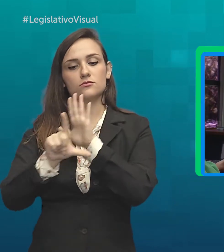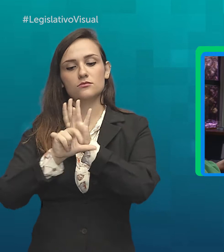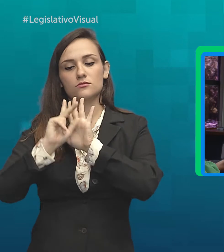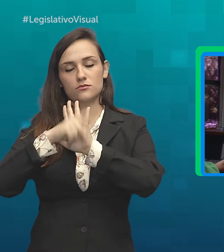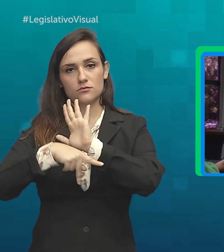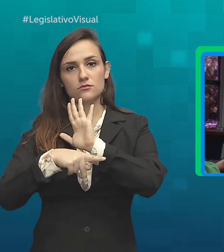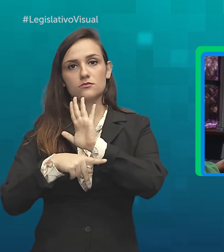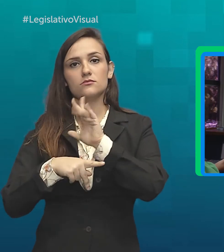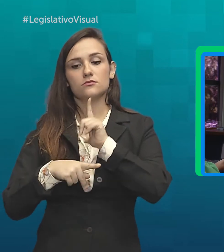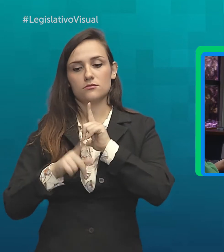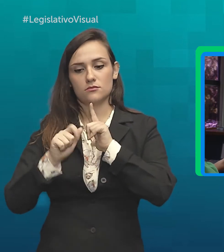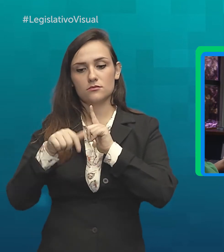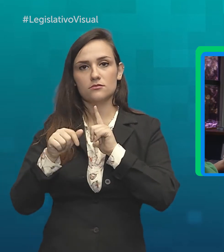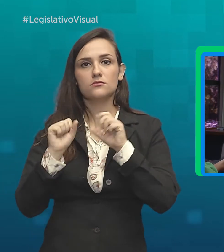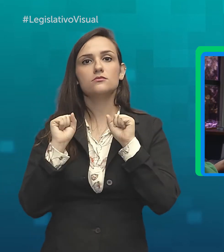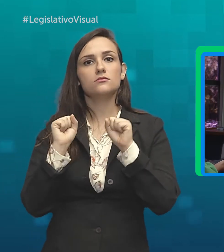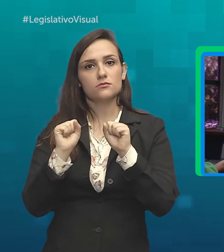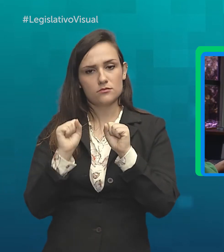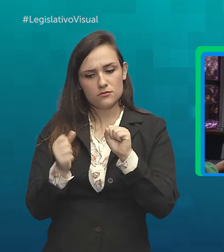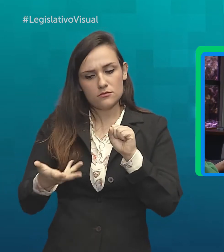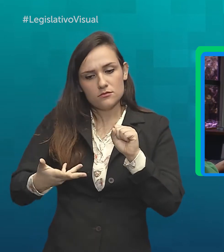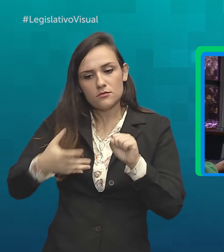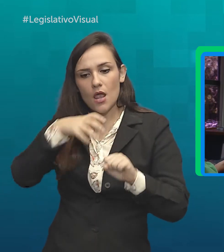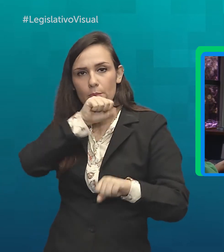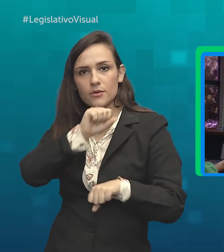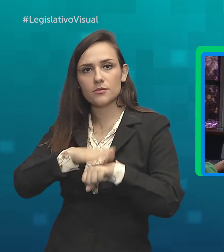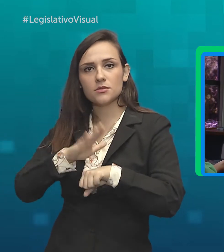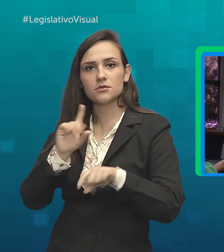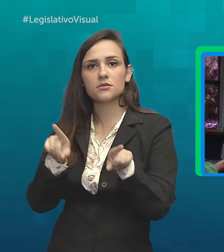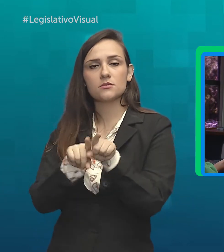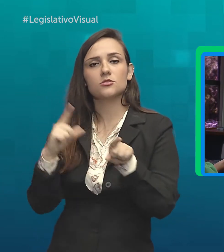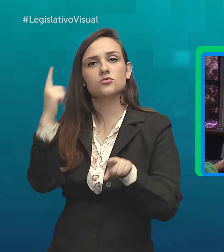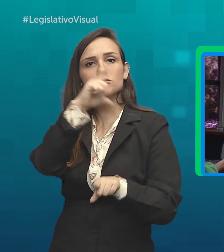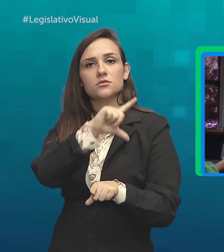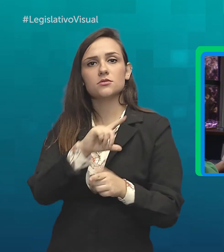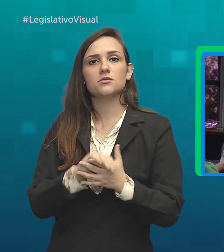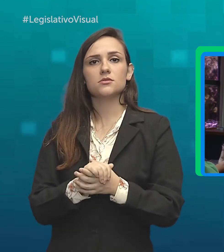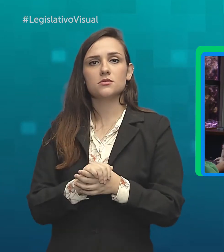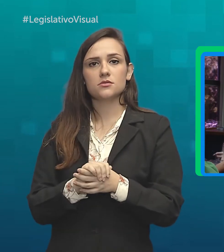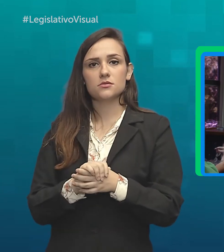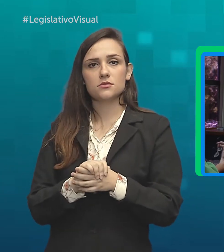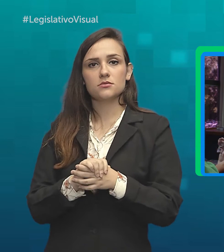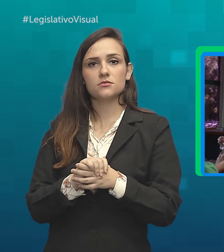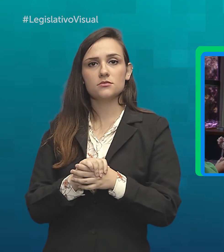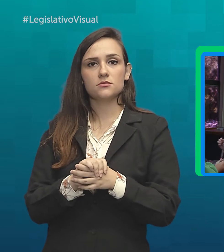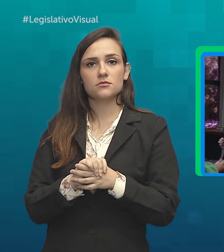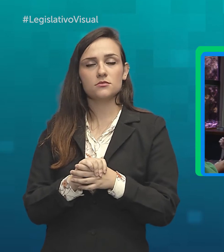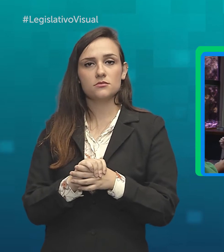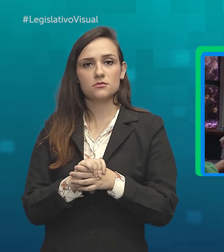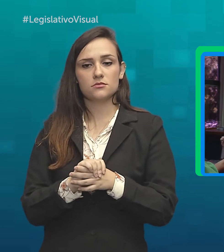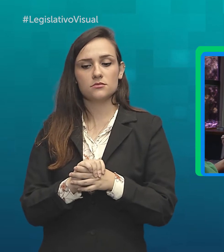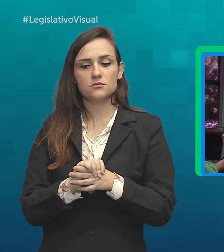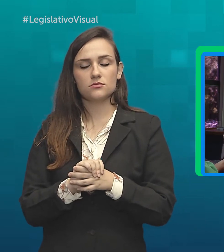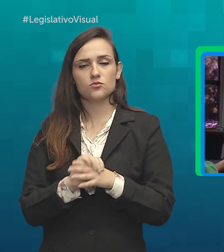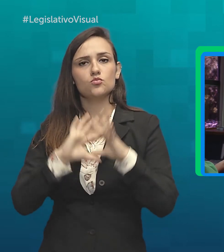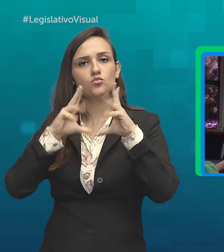projetos que adentram a esta casa possam ter a celeridade e a gente permitir com